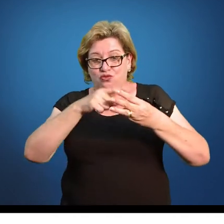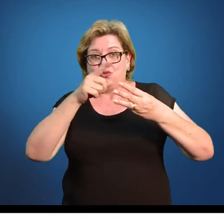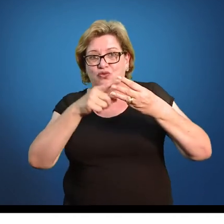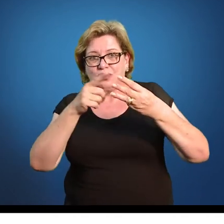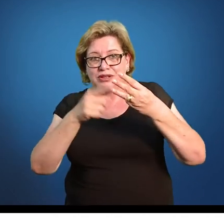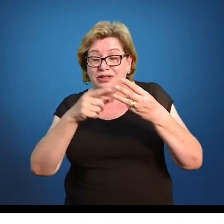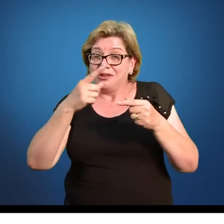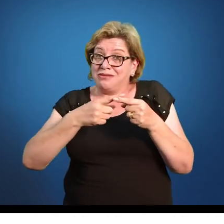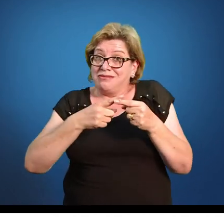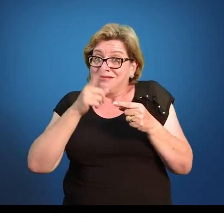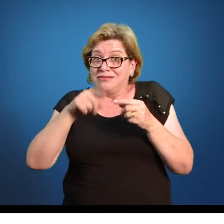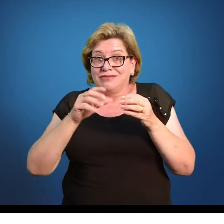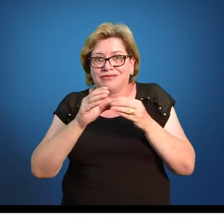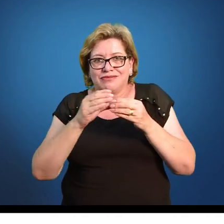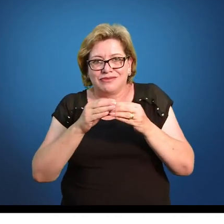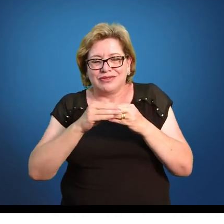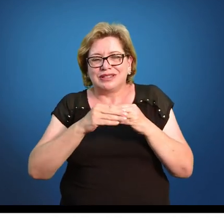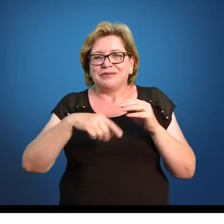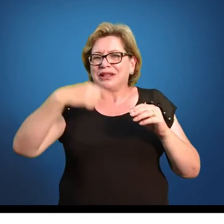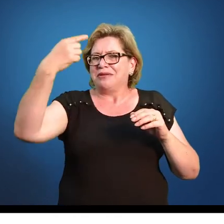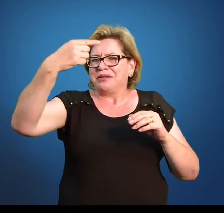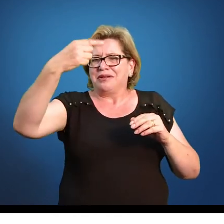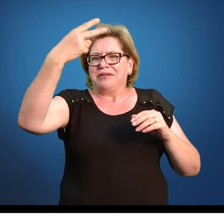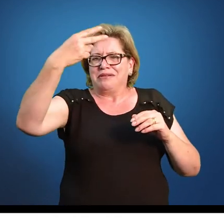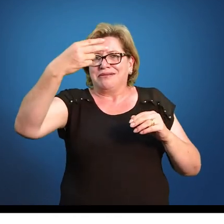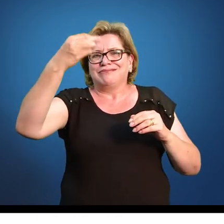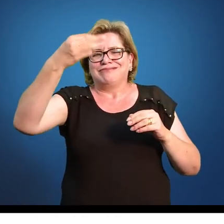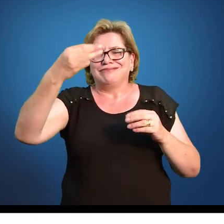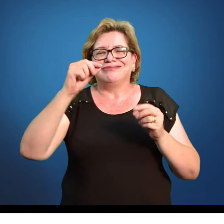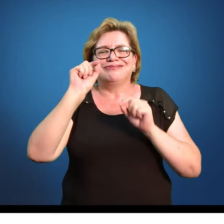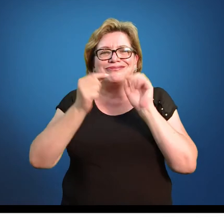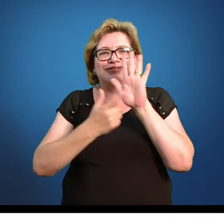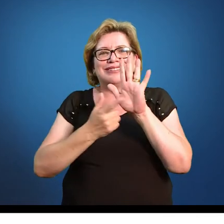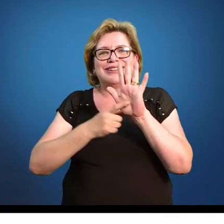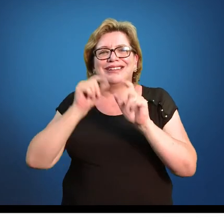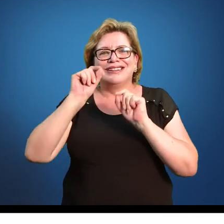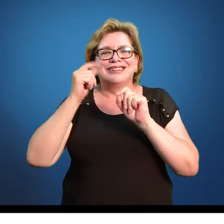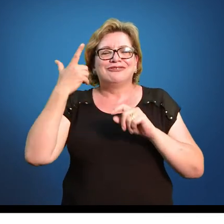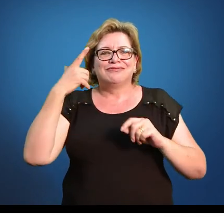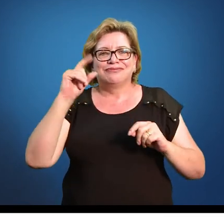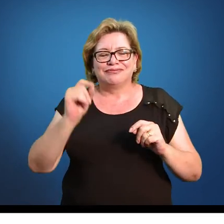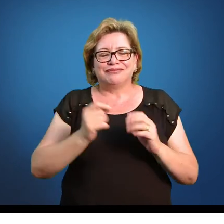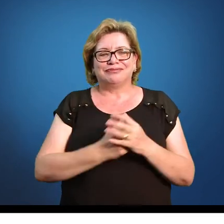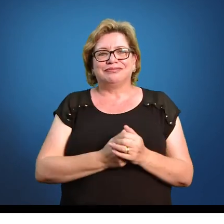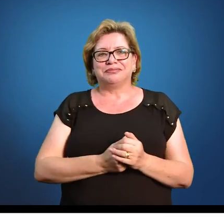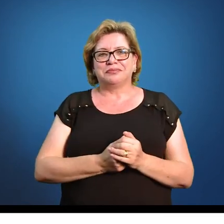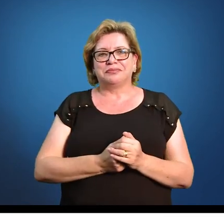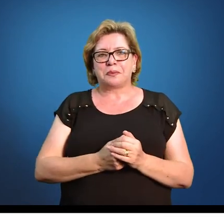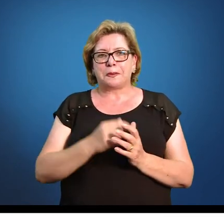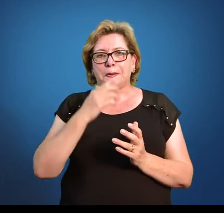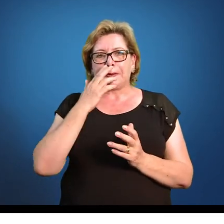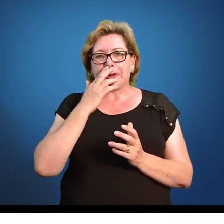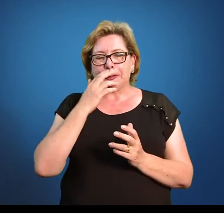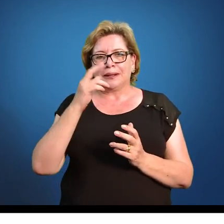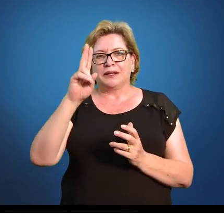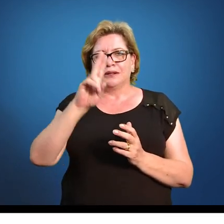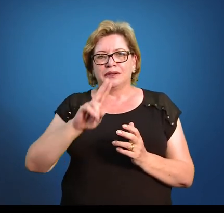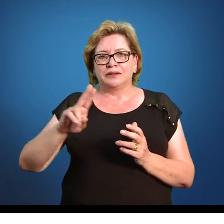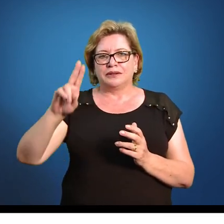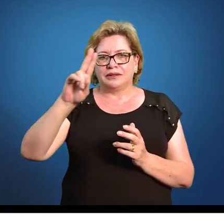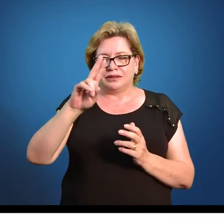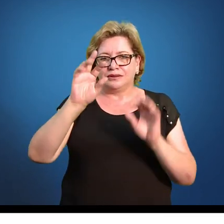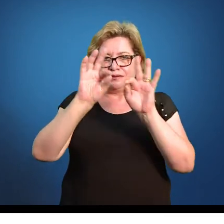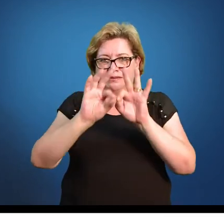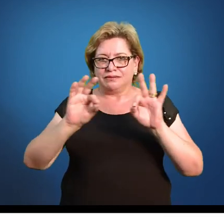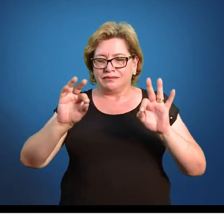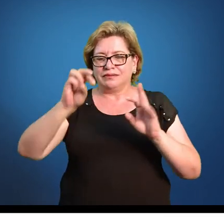um concurso, vai ter que ter um ranking, uma escala, né, para saber quem, né, na pontuação está na frente do outro. Utilizando média aritmética